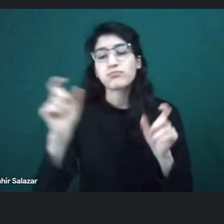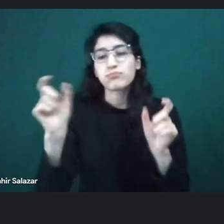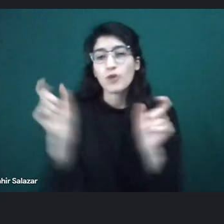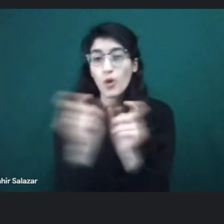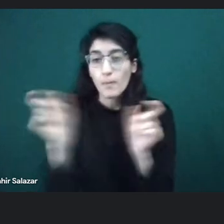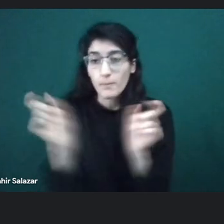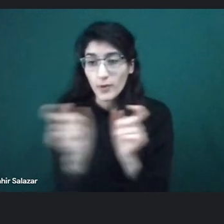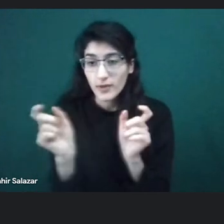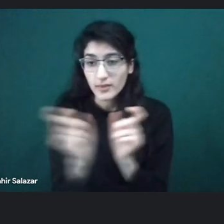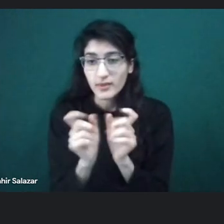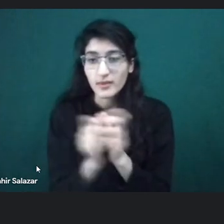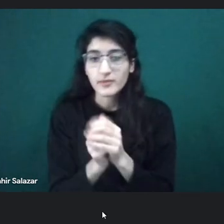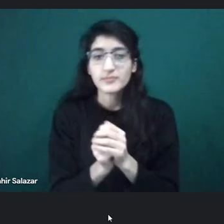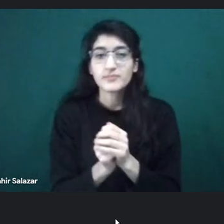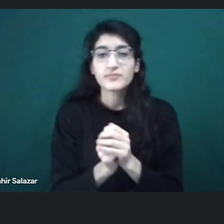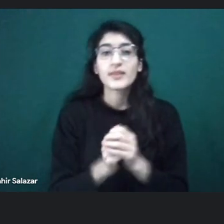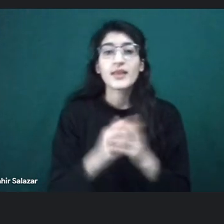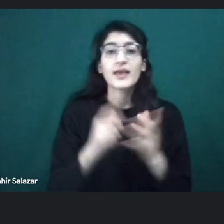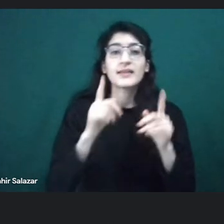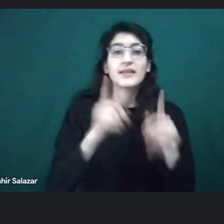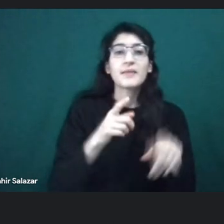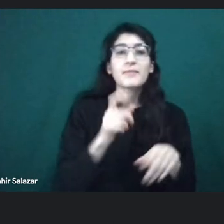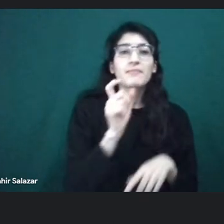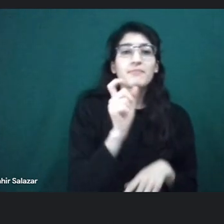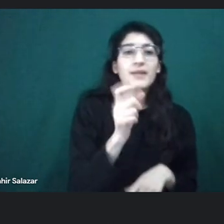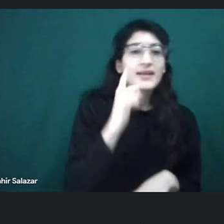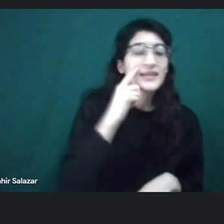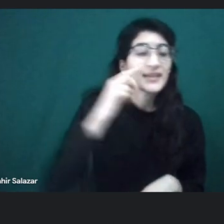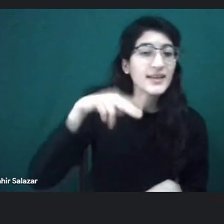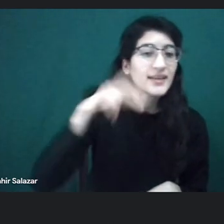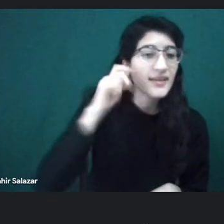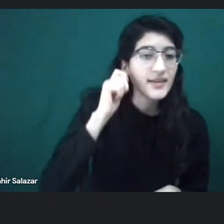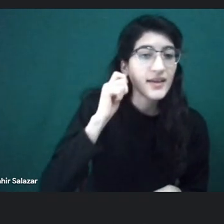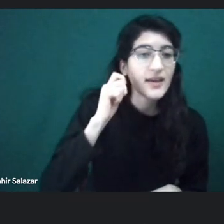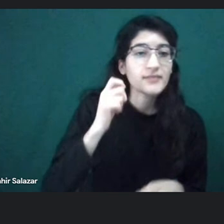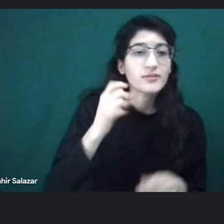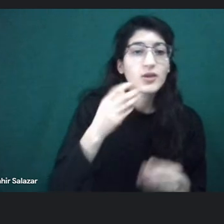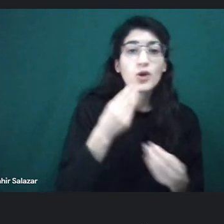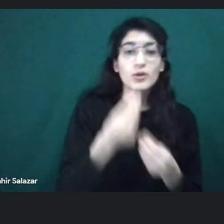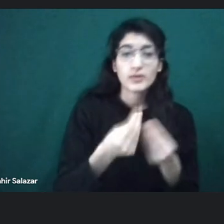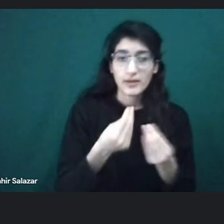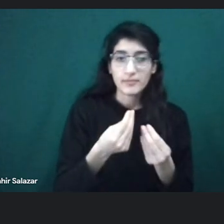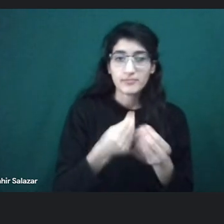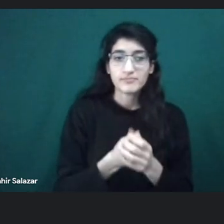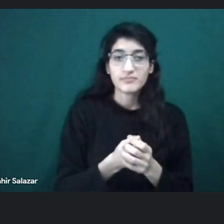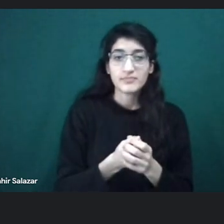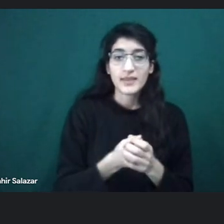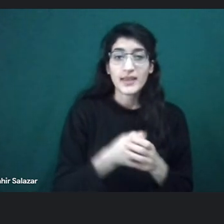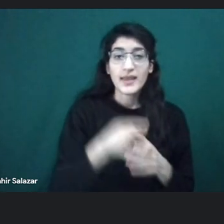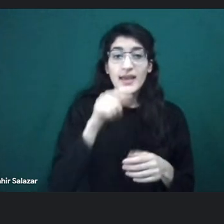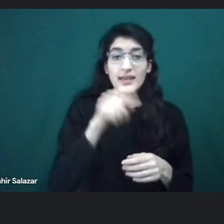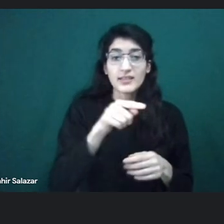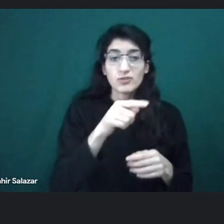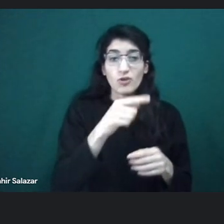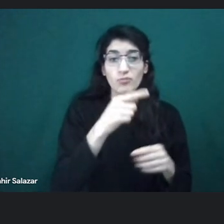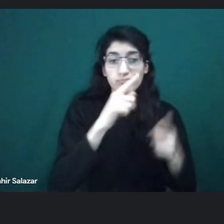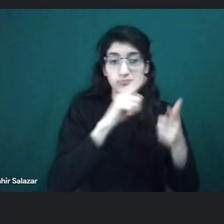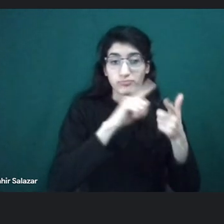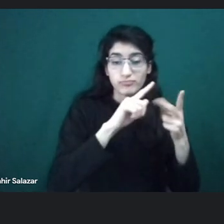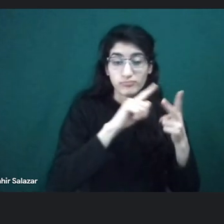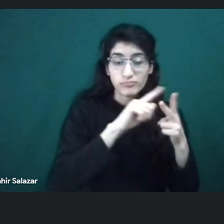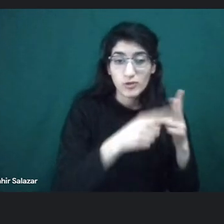función cumplen. En esos dos puntos tienen que centrarse para hacer la tarea, ¿sí?